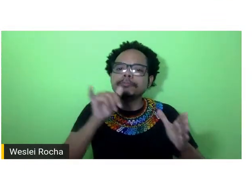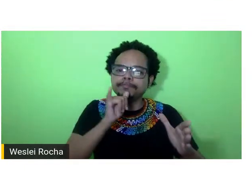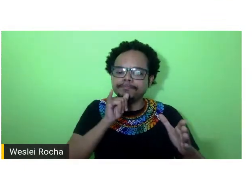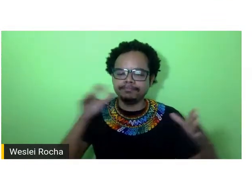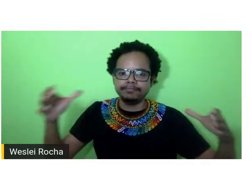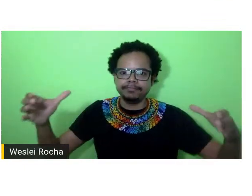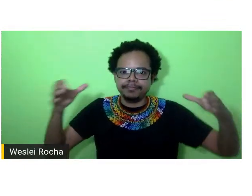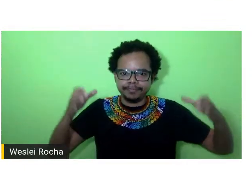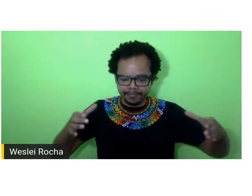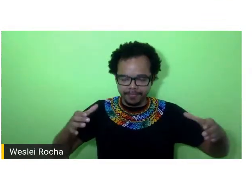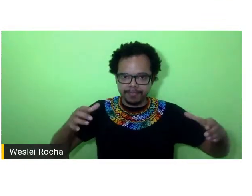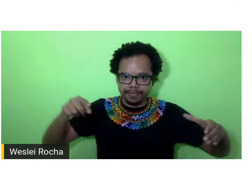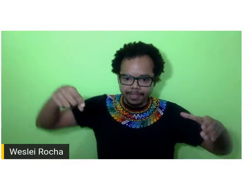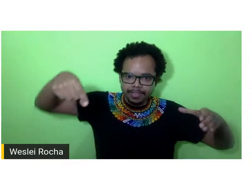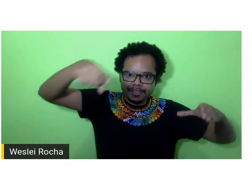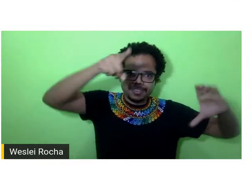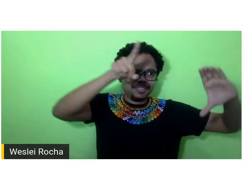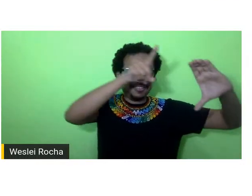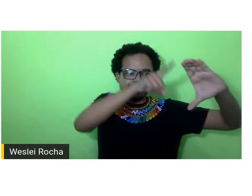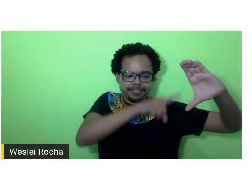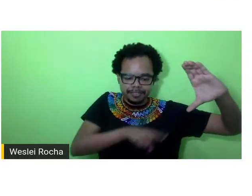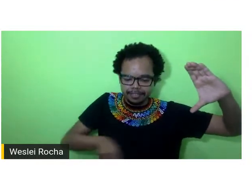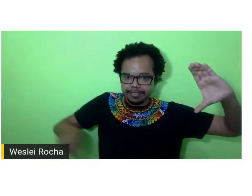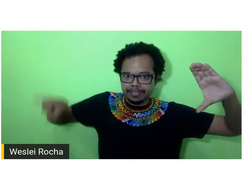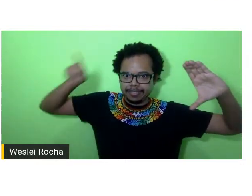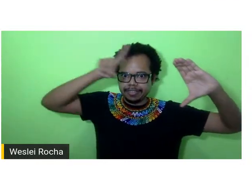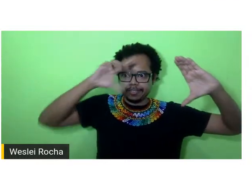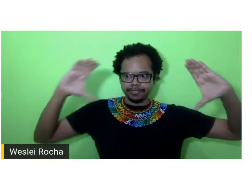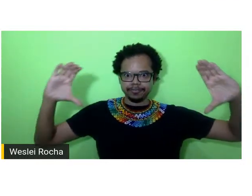e o Brasil ele tem esse formato